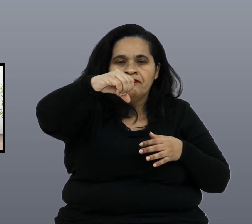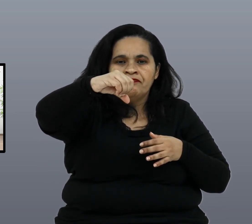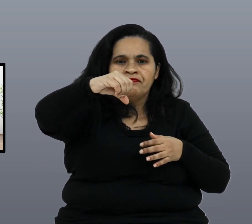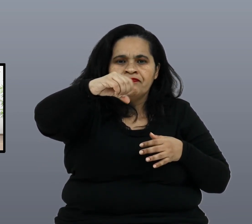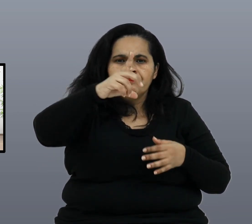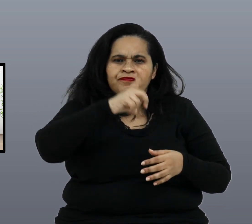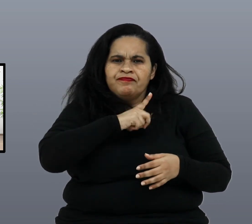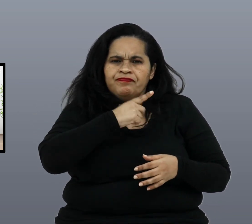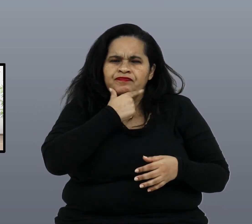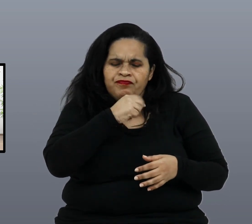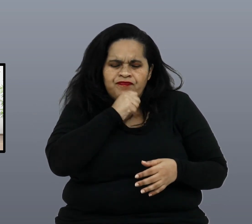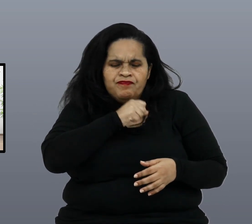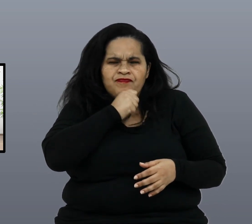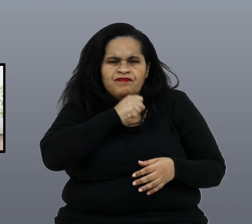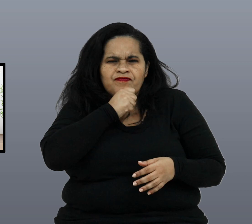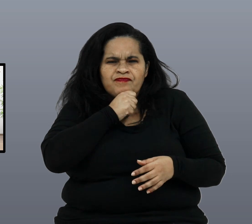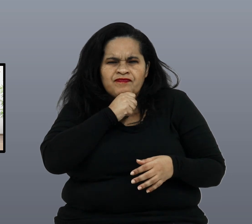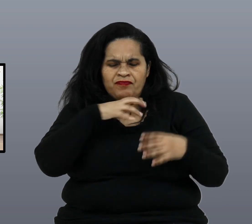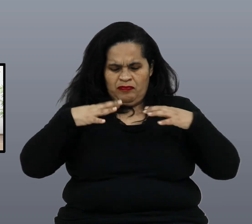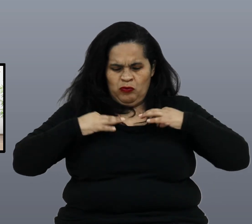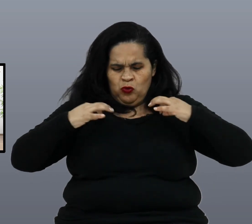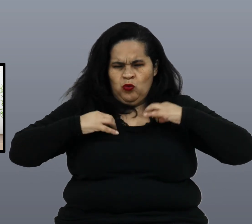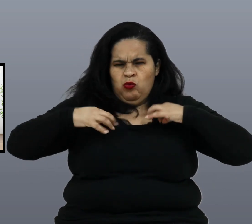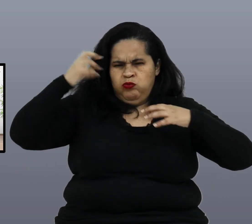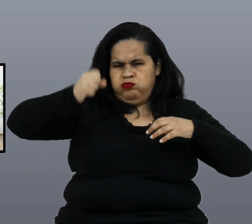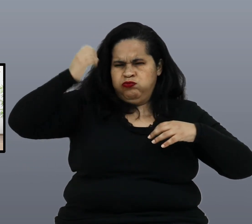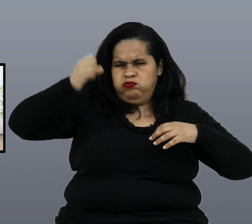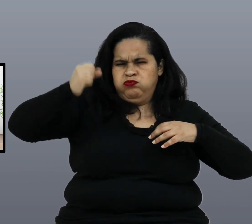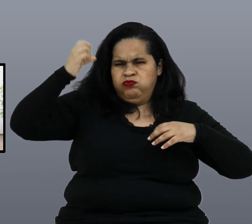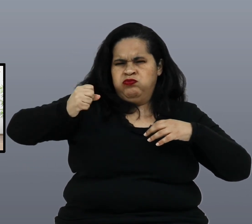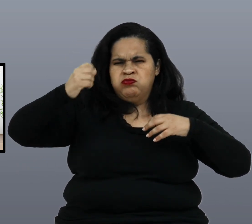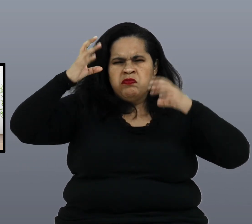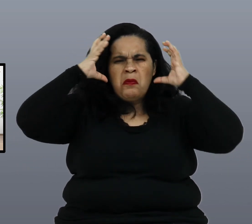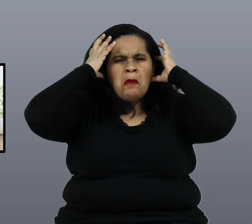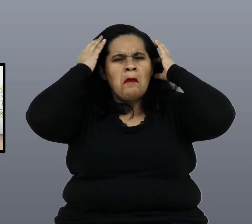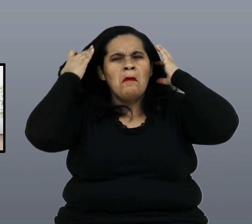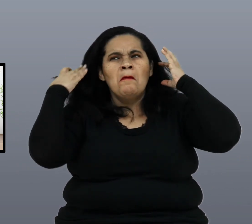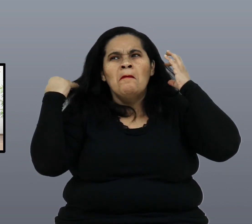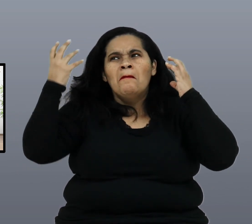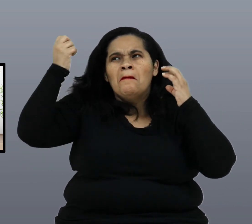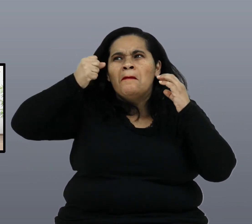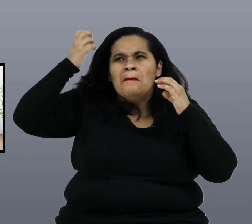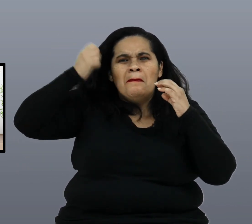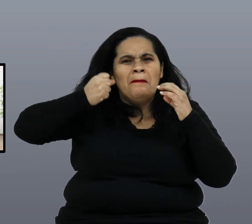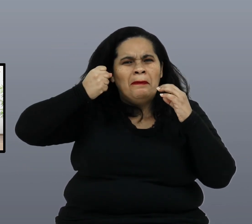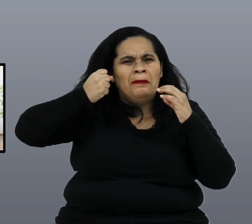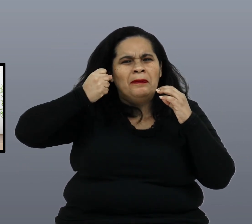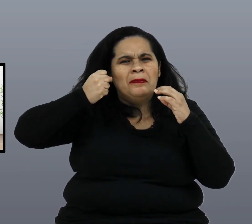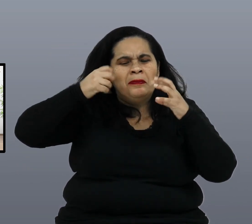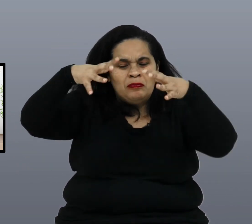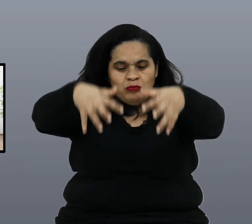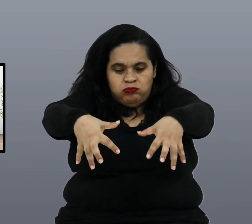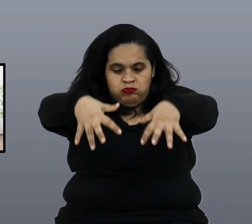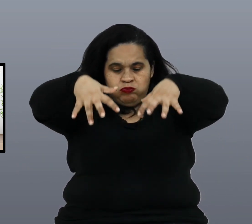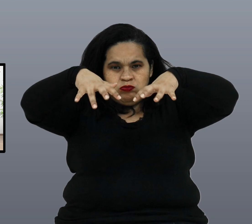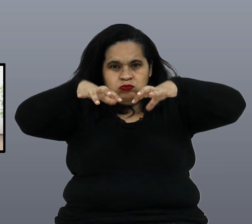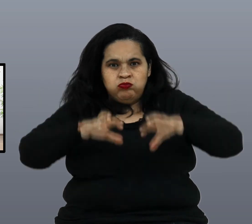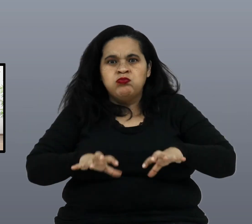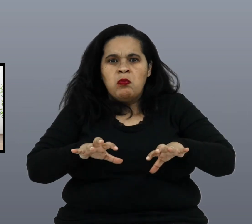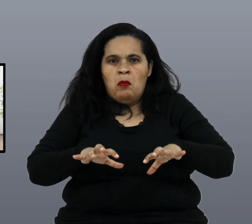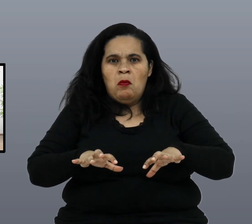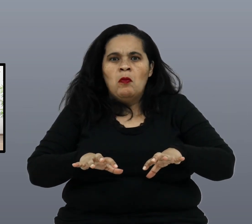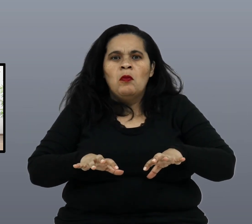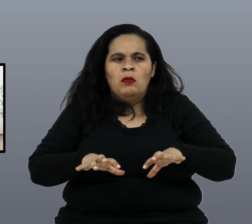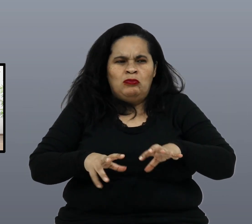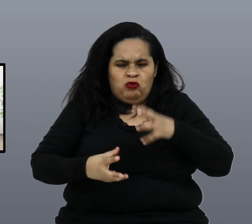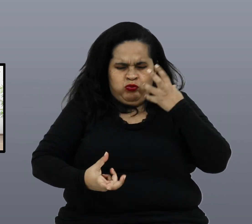ancião assentou, suas vestes eram brancas como a neve, seu cabelo era branco como a lã, e o seu trono era envolto a